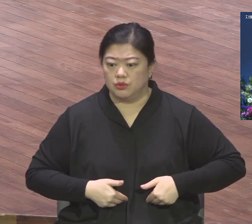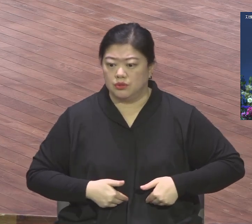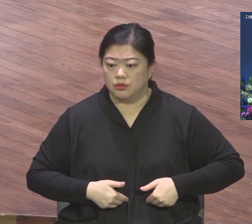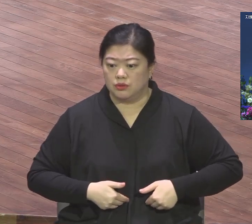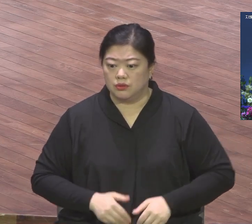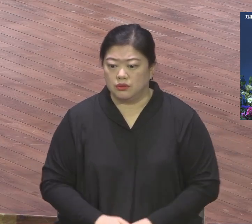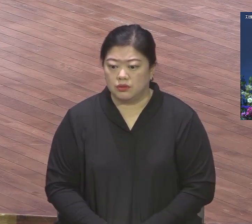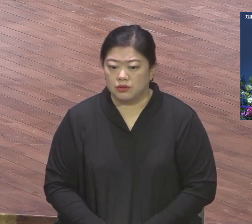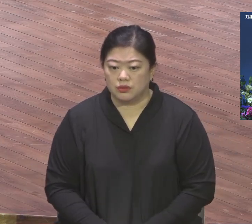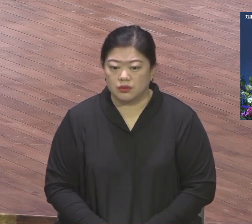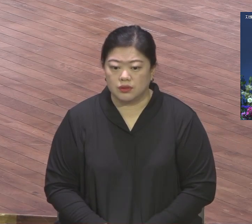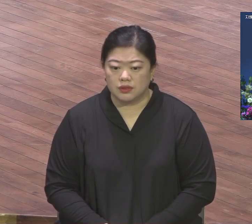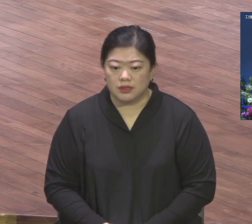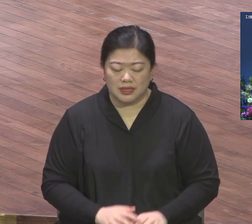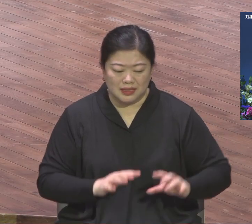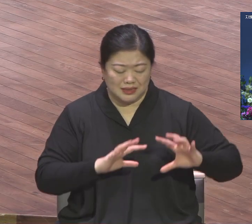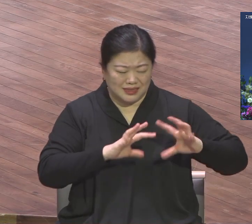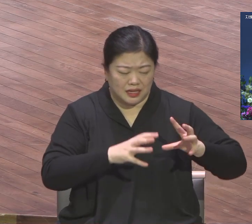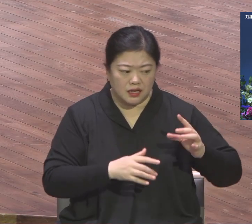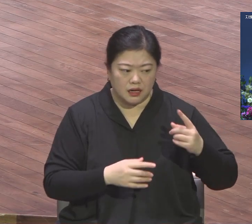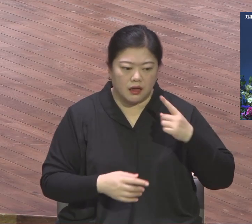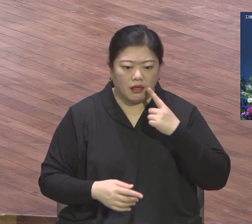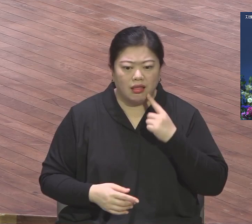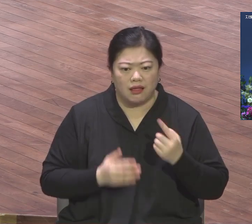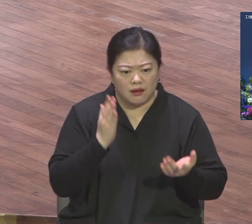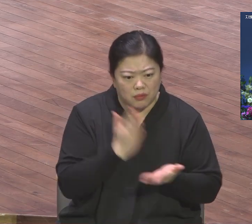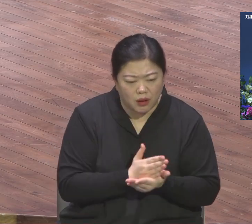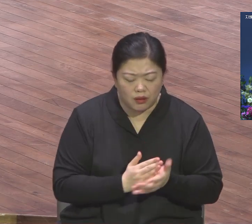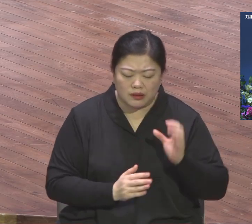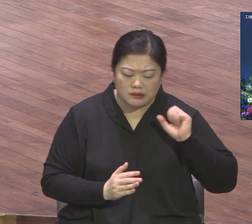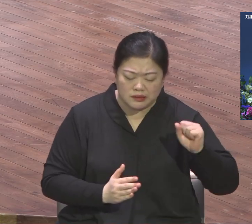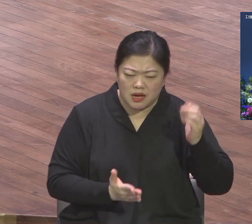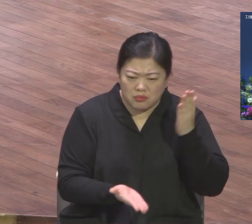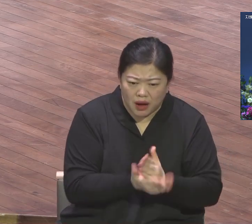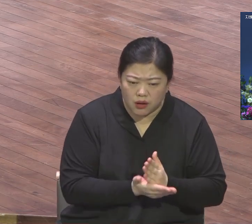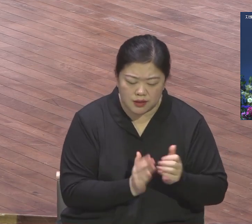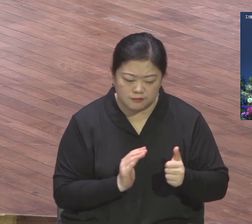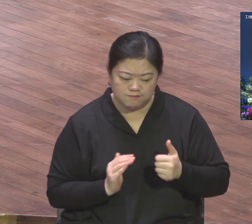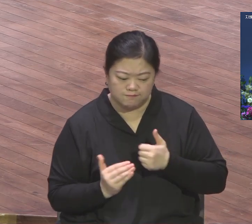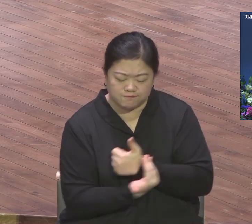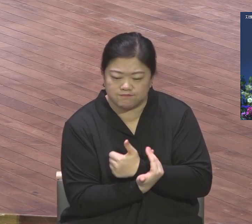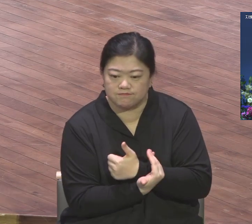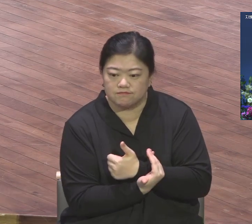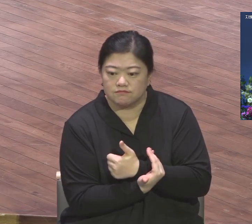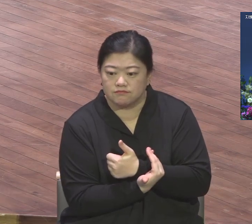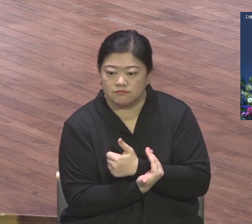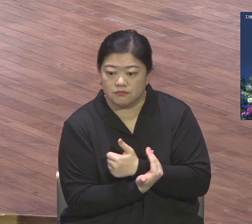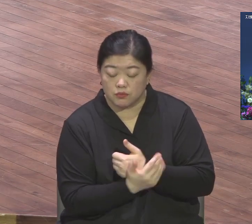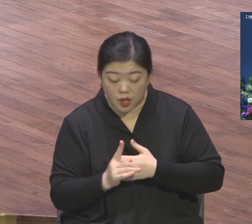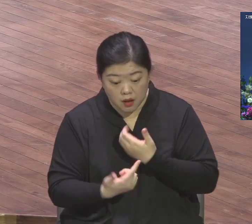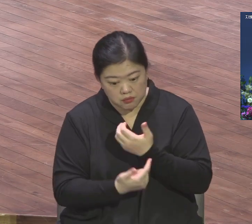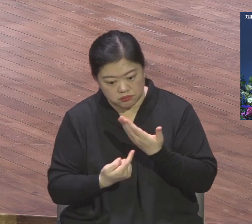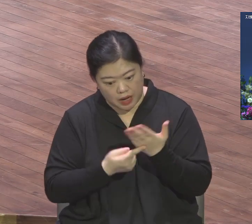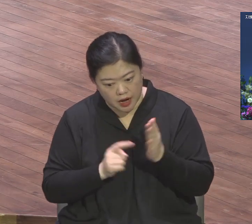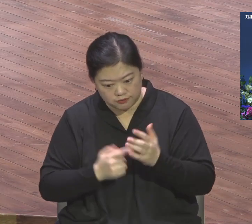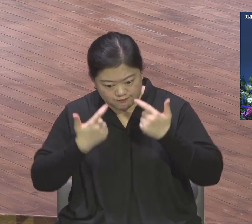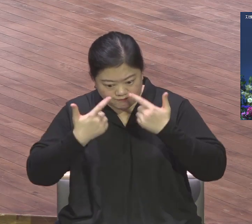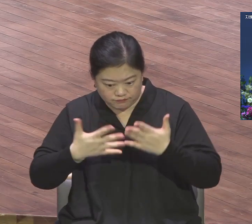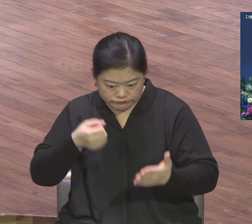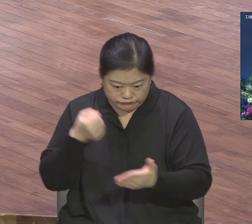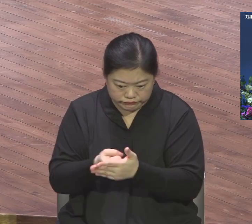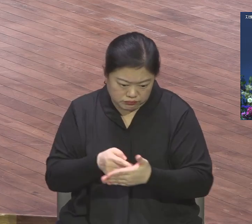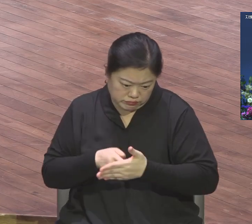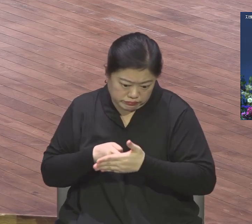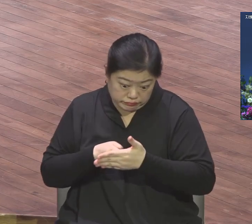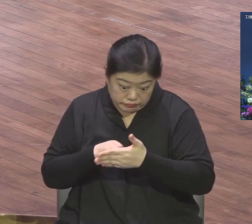다른 많은 것들 중에 무엇보다 마음을 지켜라. 마음을 지켜라. 마음을 잘못 먹으면 문제가 생기잖아요.